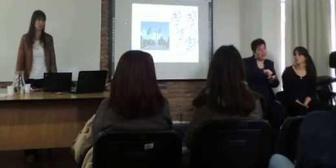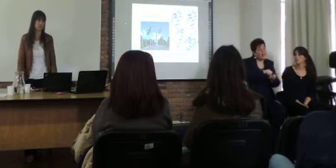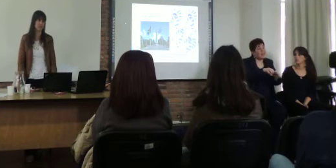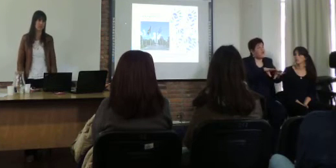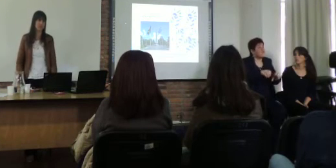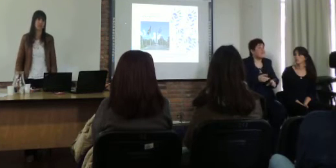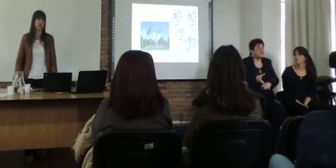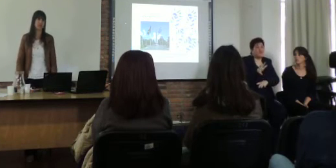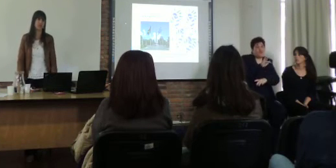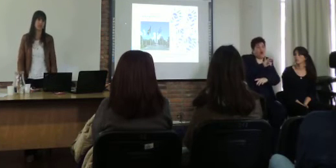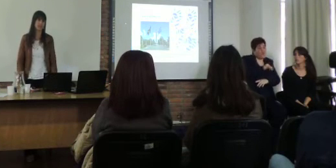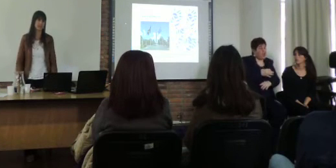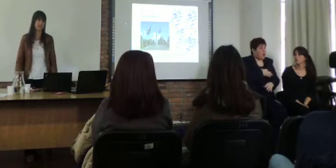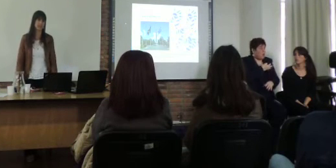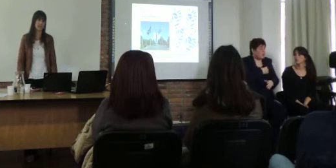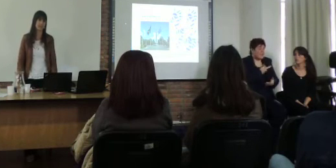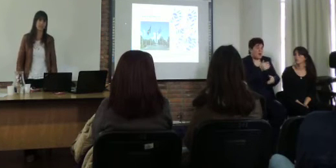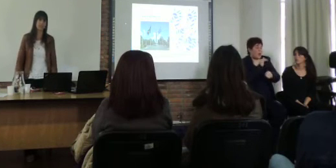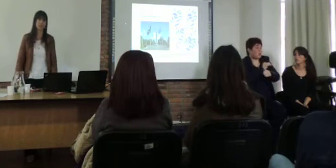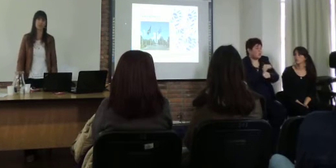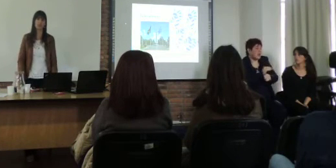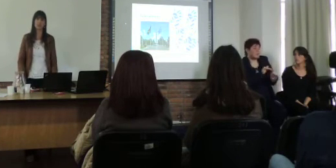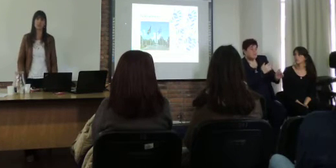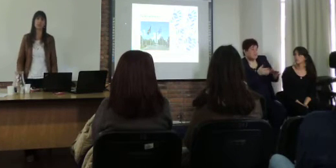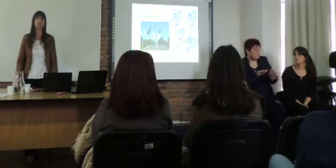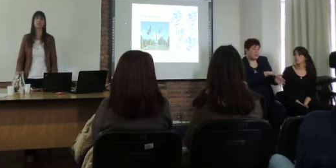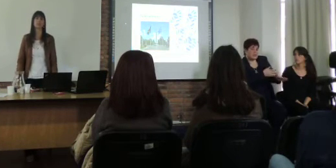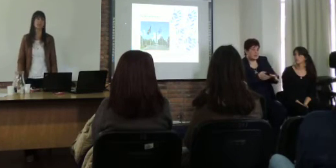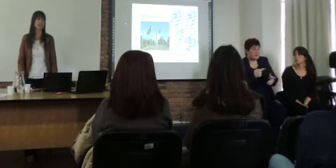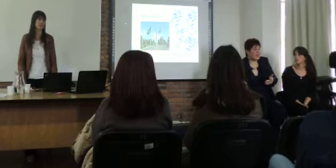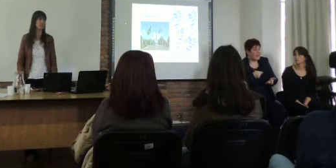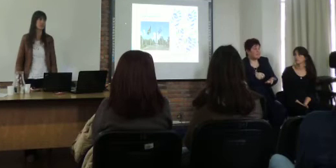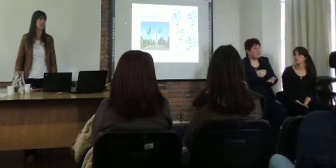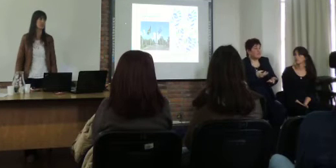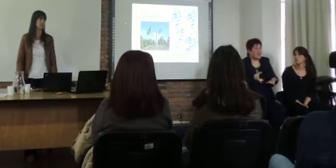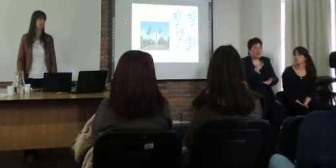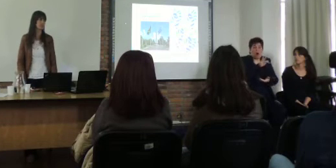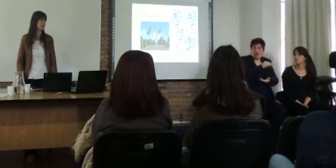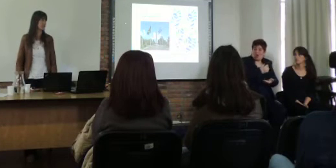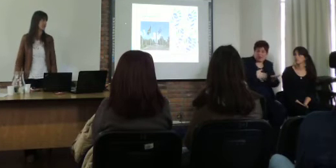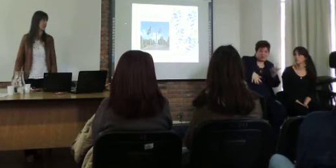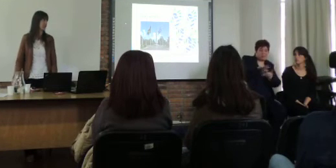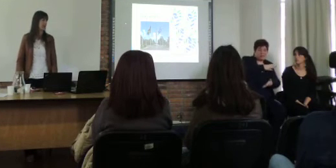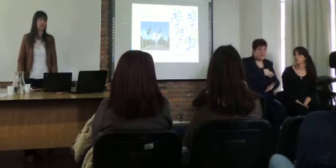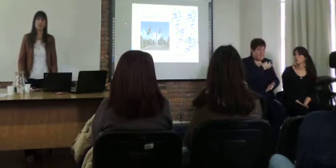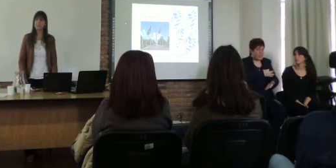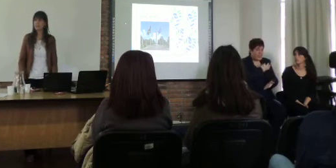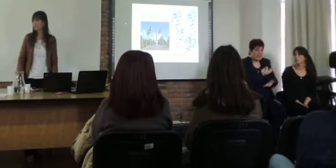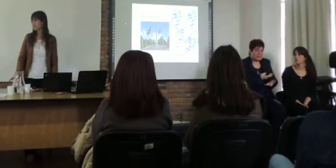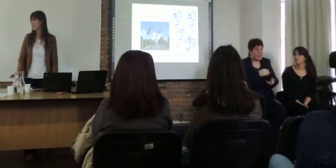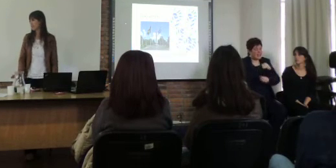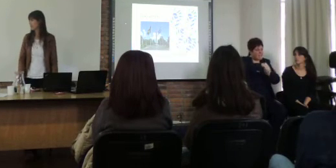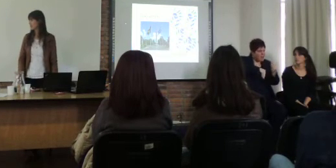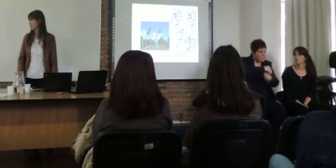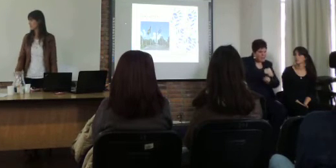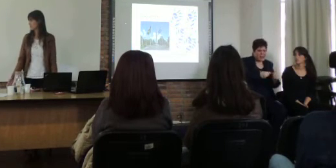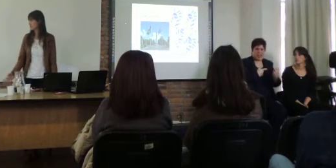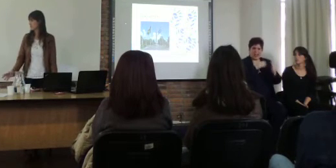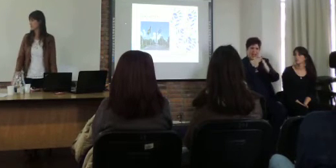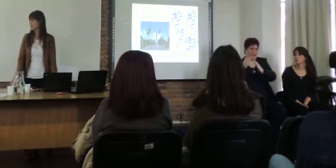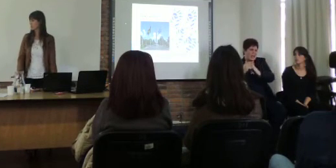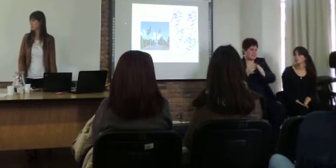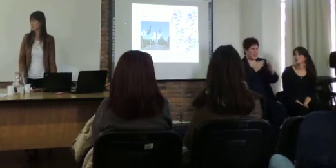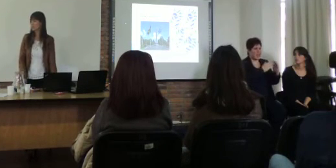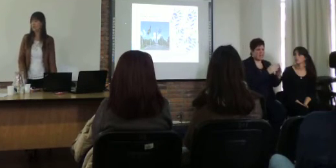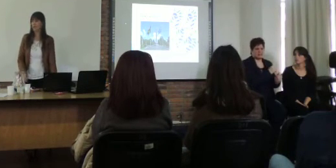convivem junto. As pessoas nessa cidade, elas compartilham o dia a dia, as vidas, a família, a casa